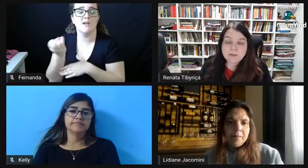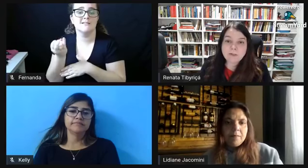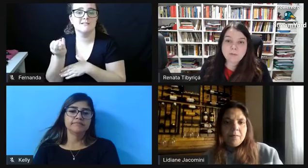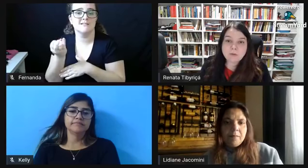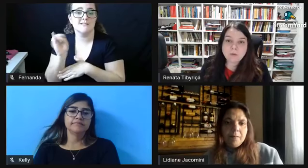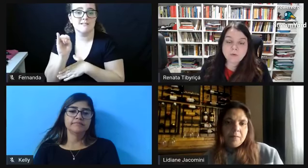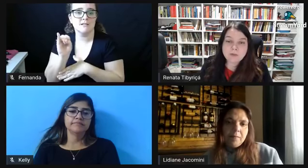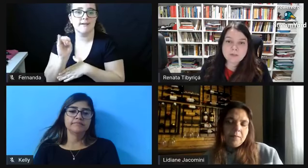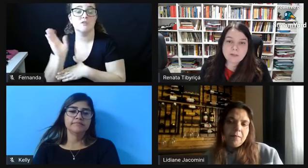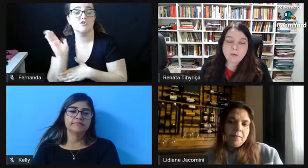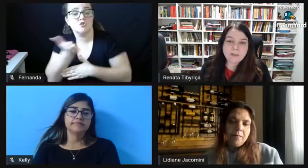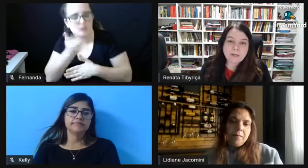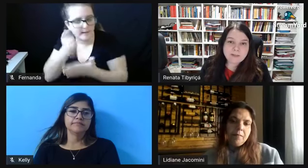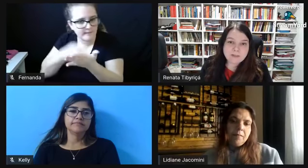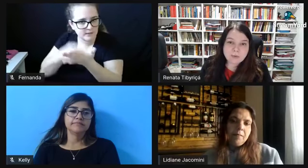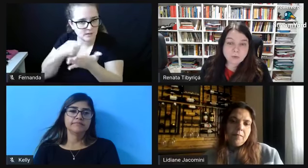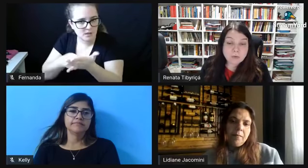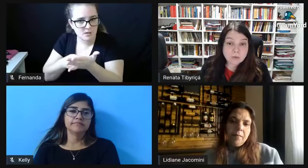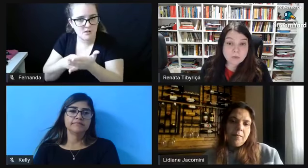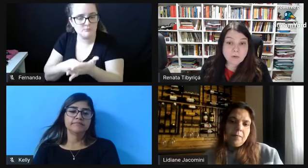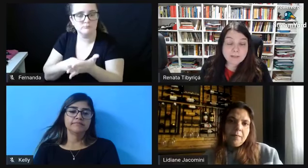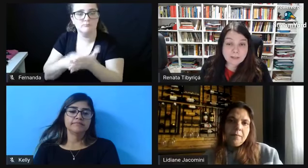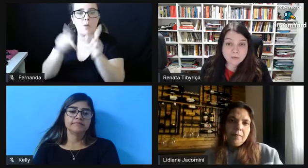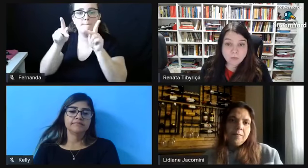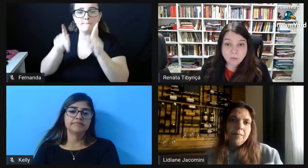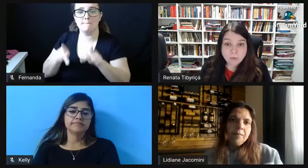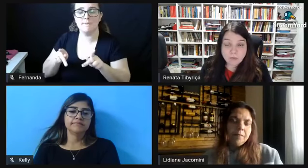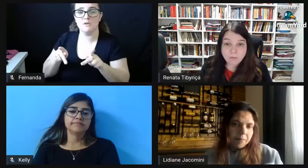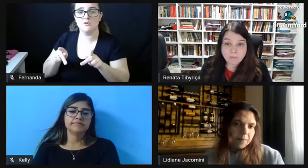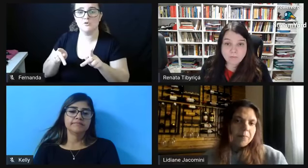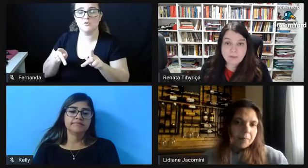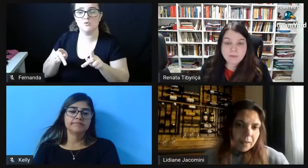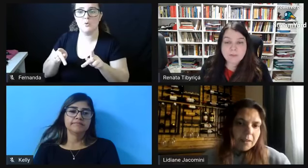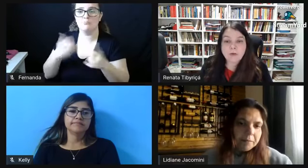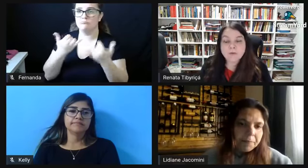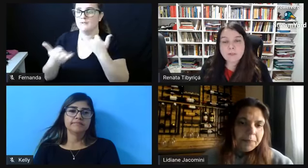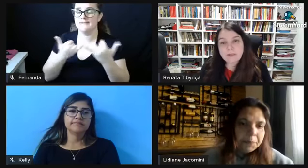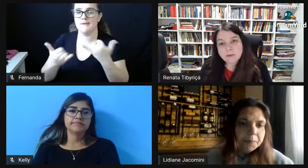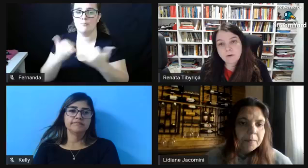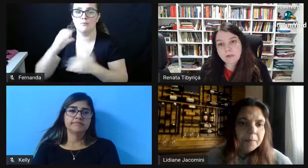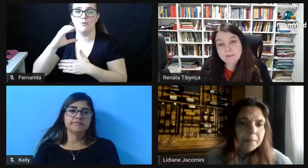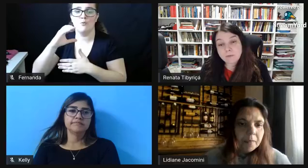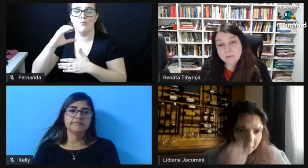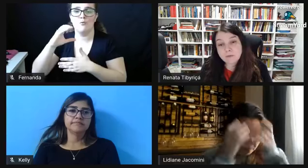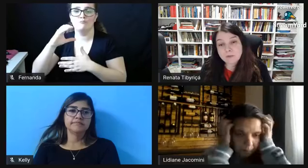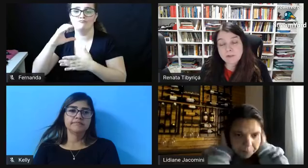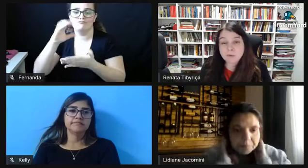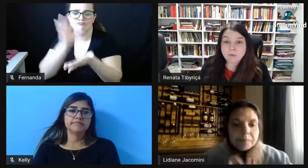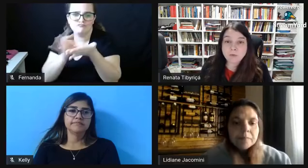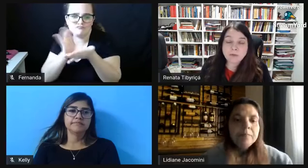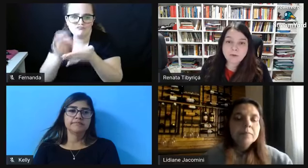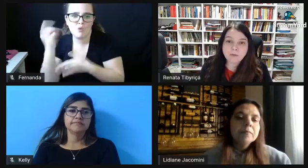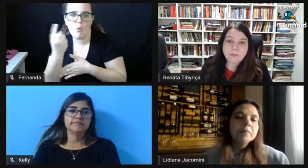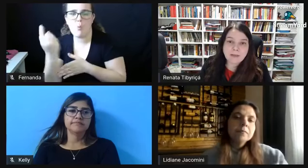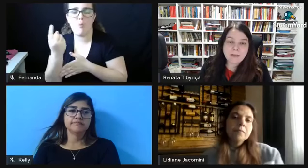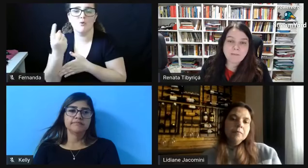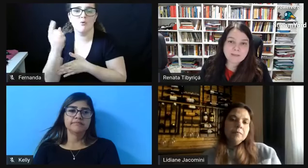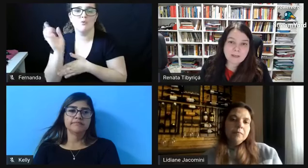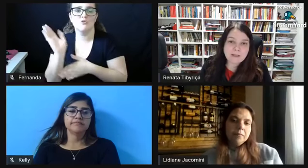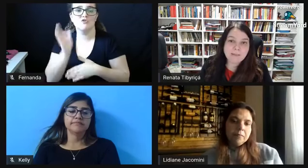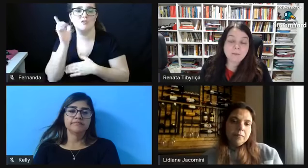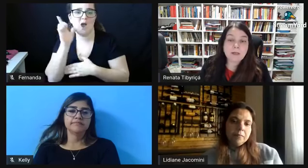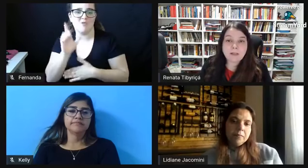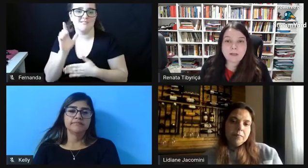concedidos se a pessoa já se enquadrasse nas situações do cadastro único. Então, se ela conseguisse colocar as informações do cadastro único,